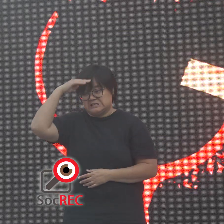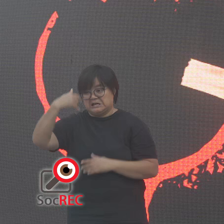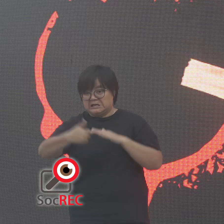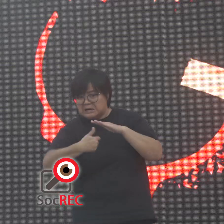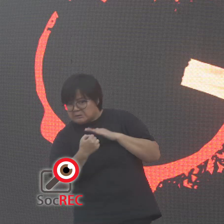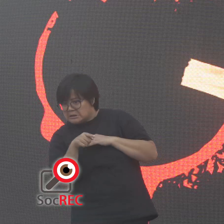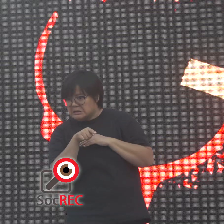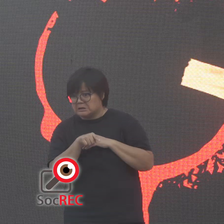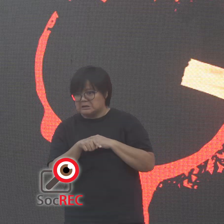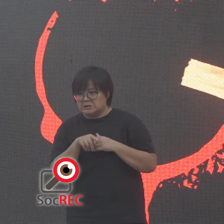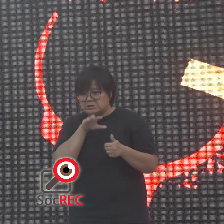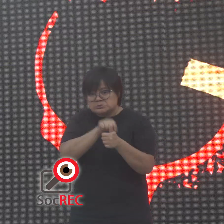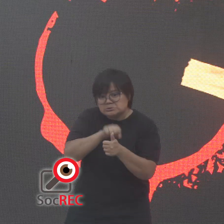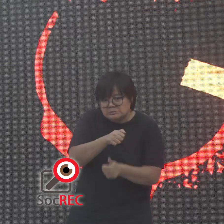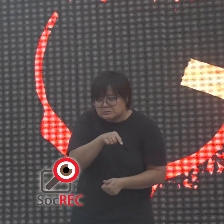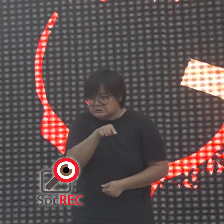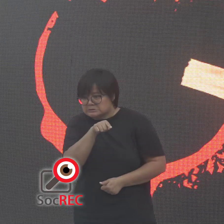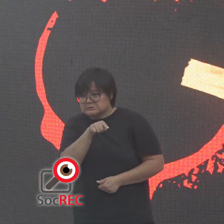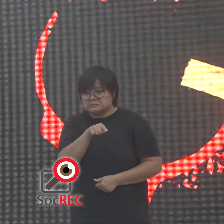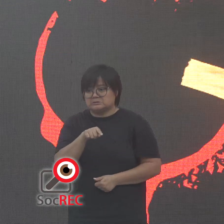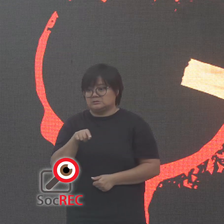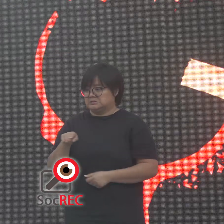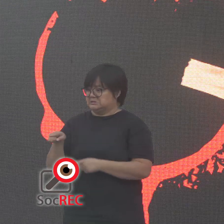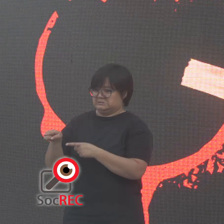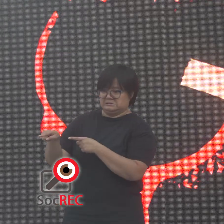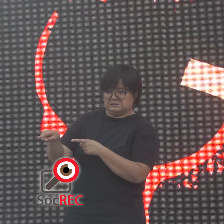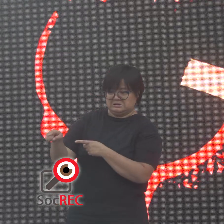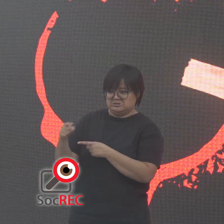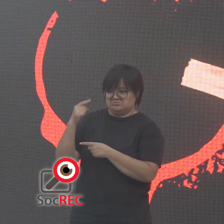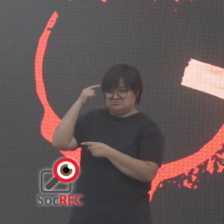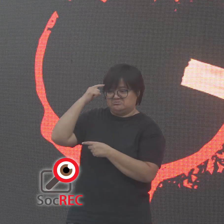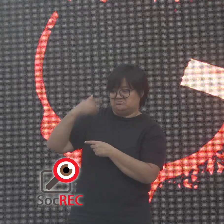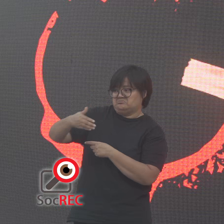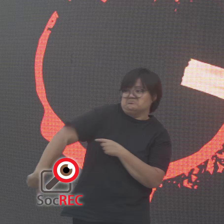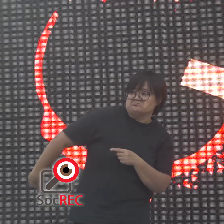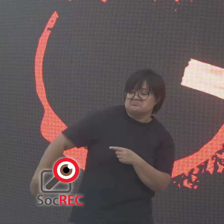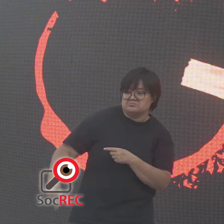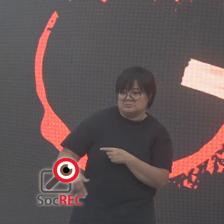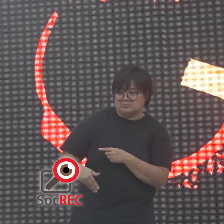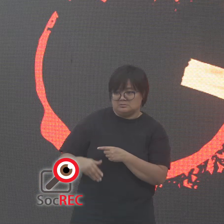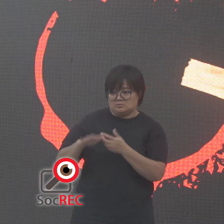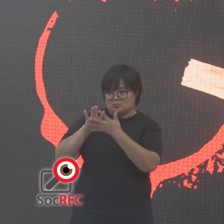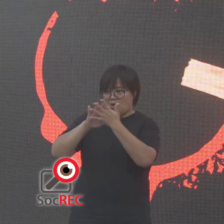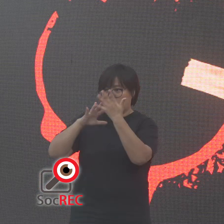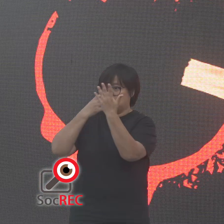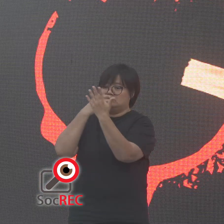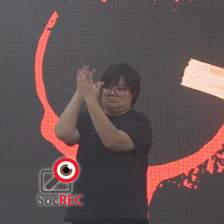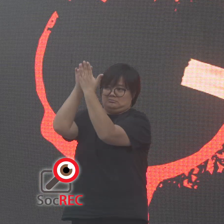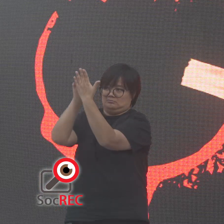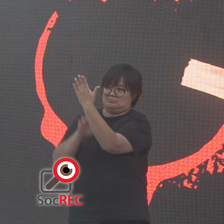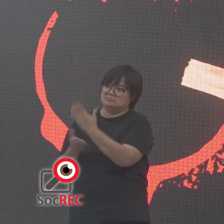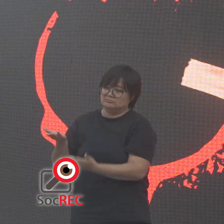個政治光譜的人切割等等。其實這些本質都是一個分化的行為